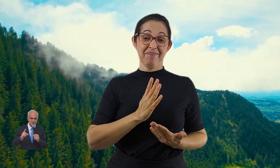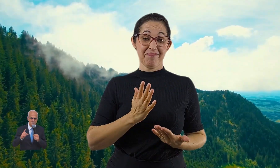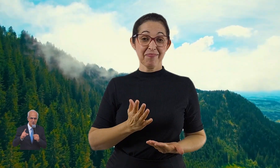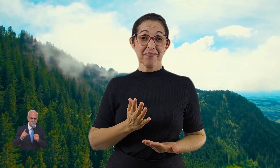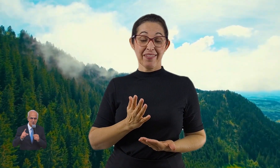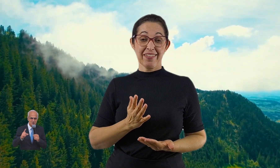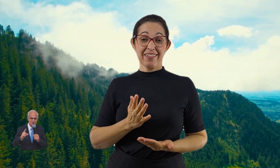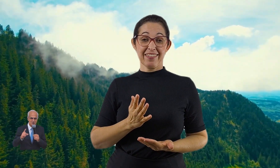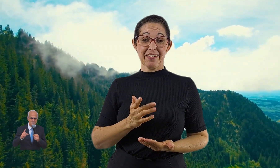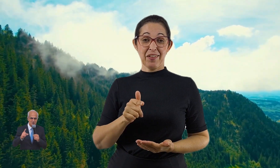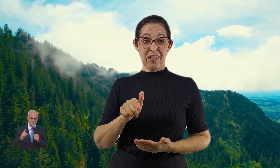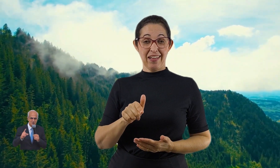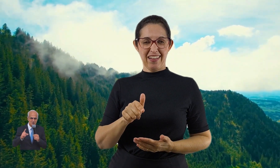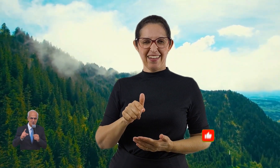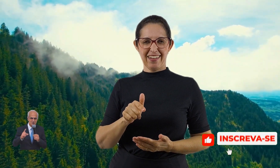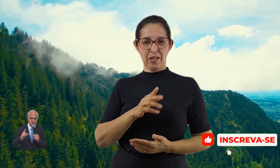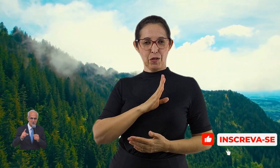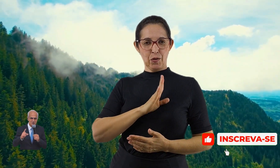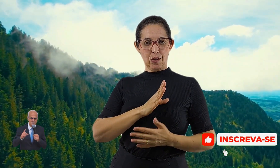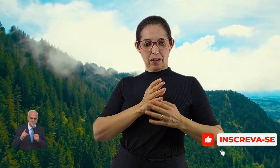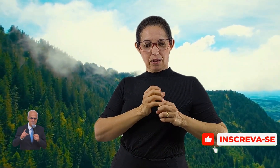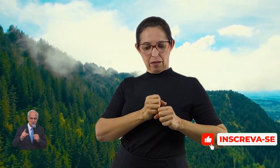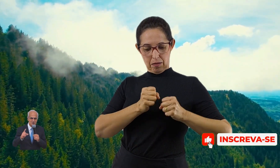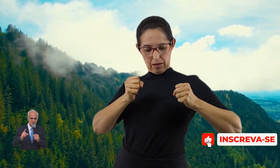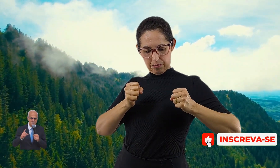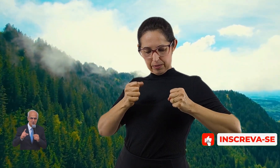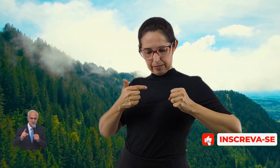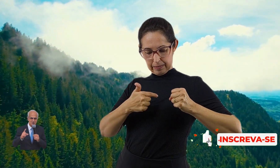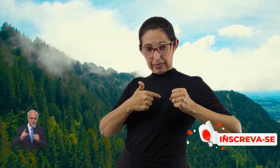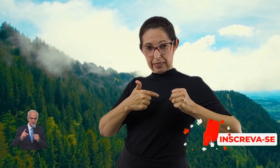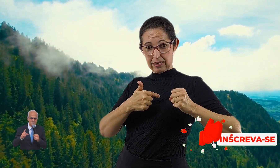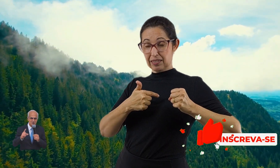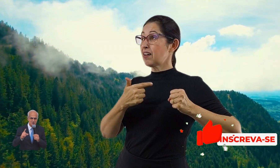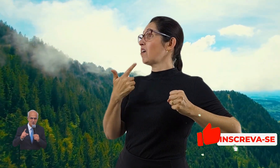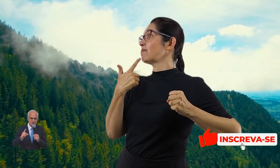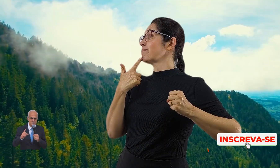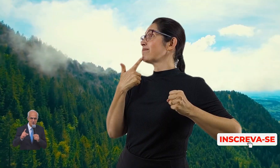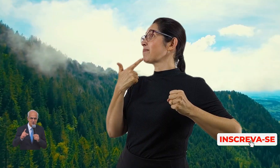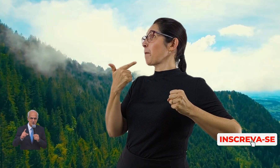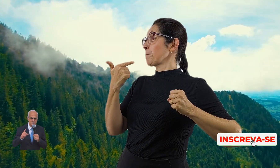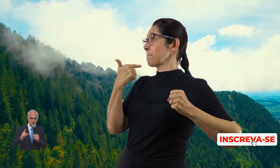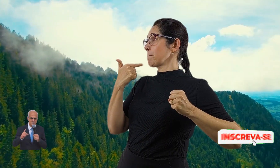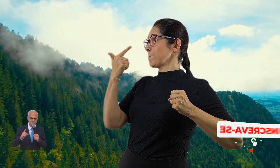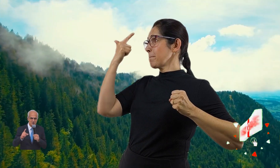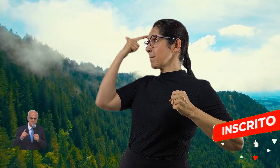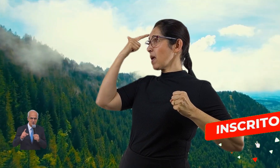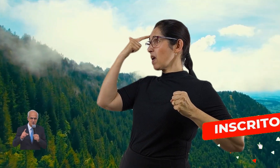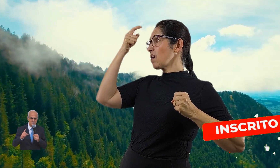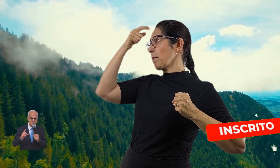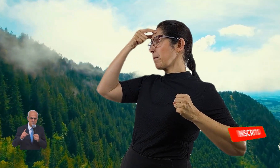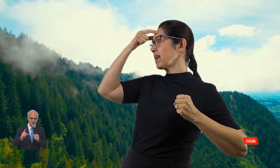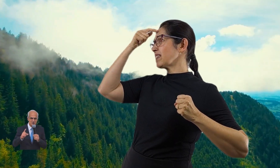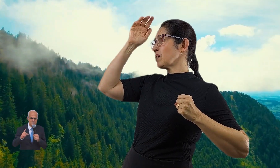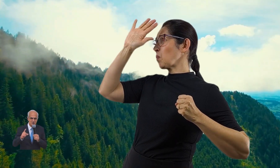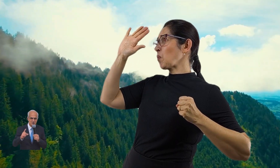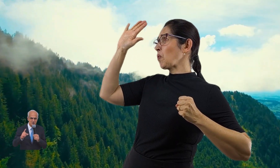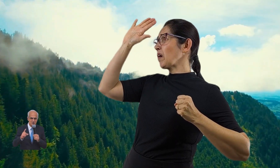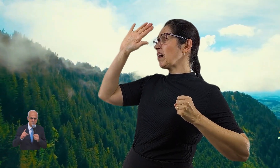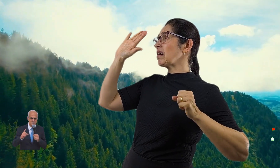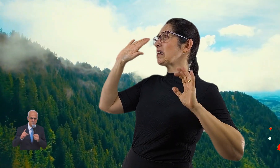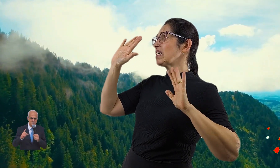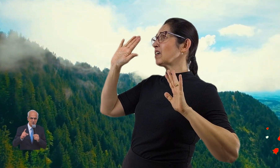a abrir o coração dele para Deus. E ele diz uma coisa: os meus pensamentos são assim, mas Senhor, no mesmo salmo,